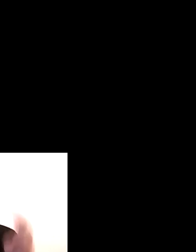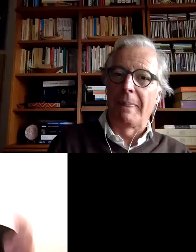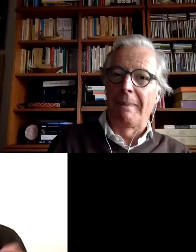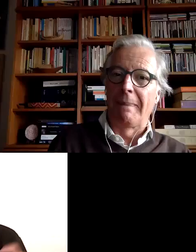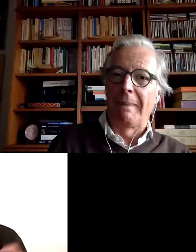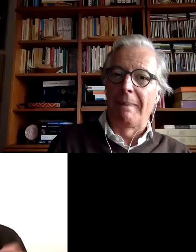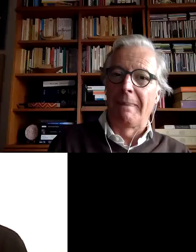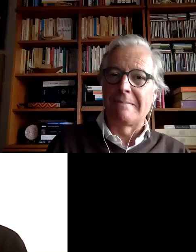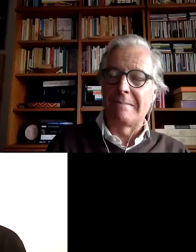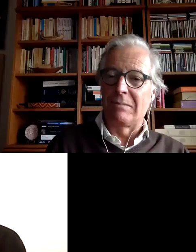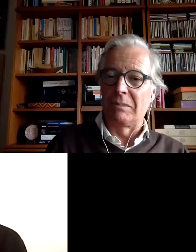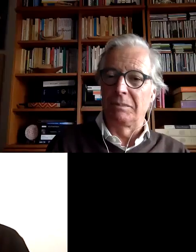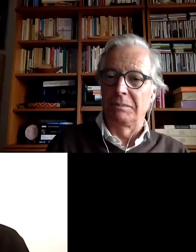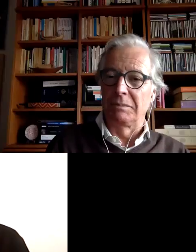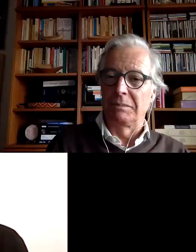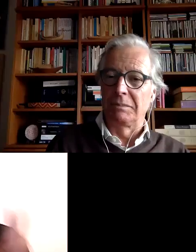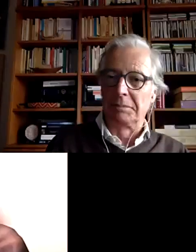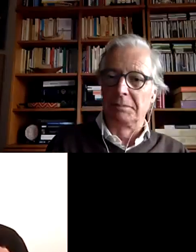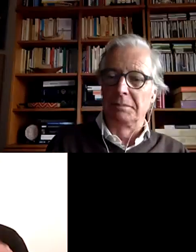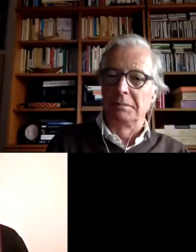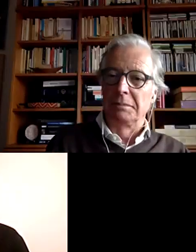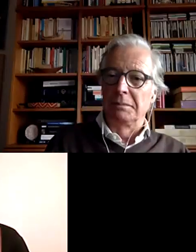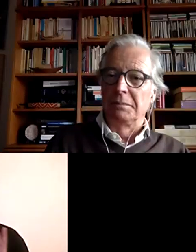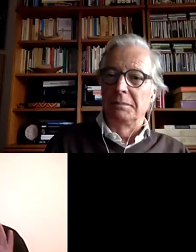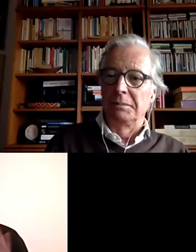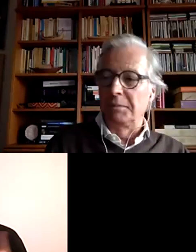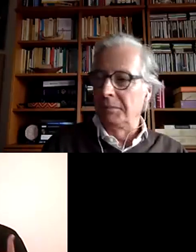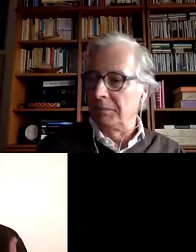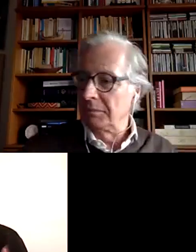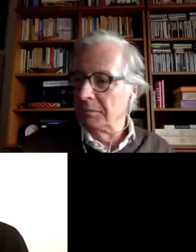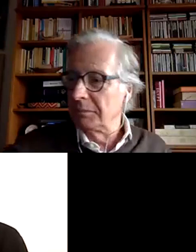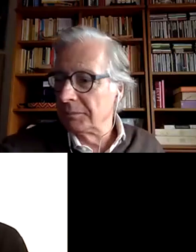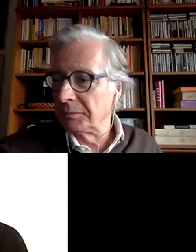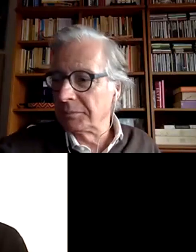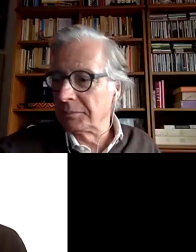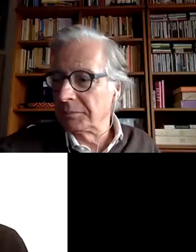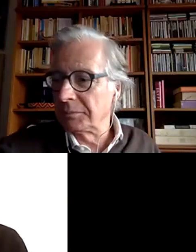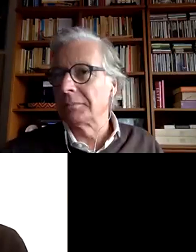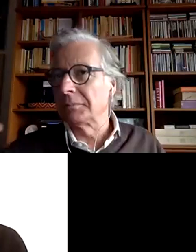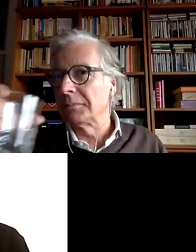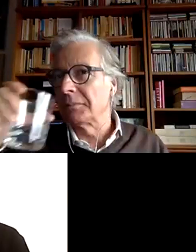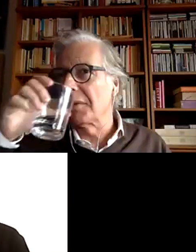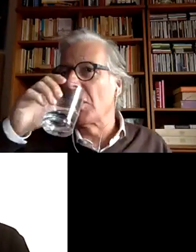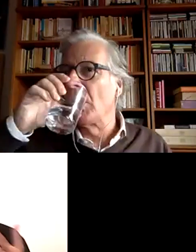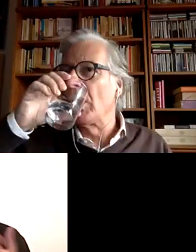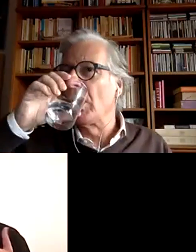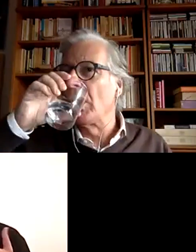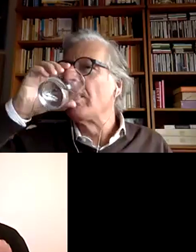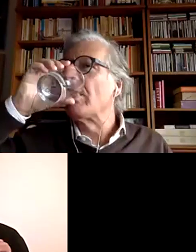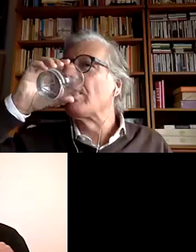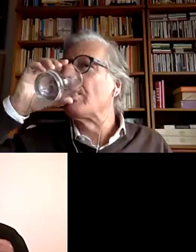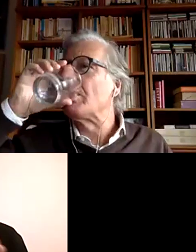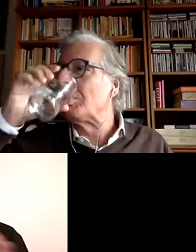no trabalho, um novo paradigma. Esta sessão integra-se no plano de webinars para